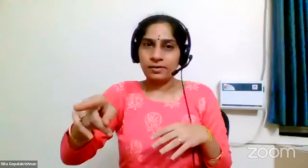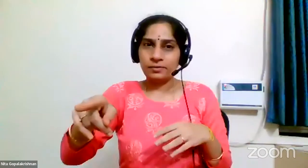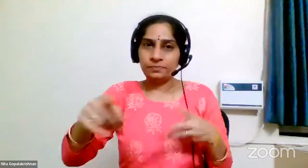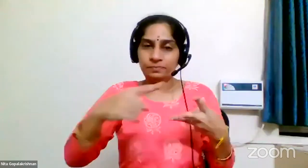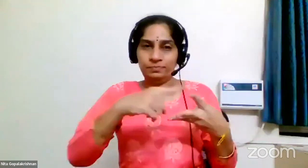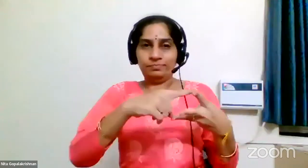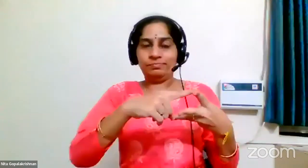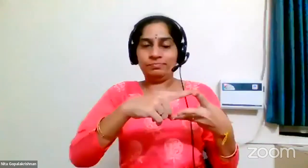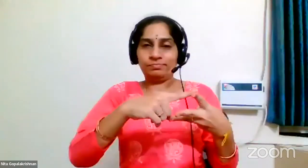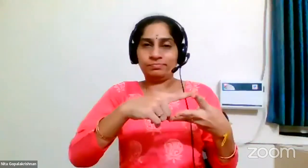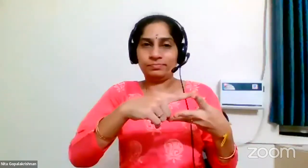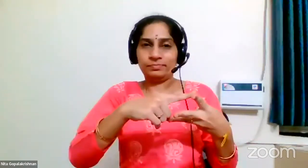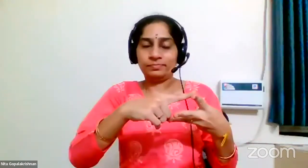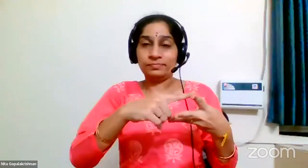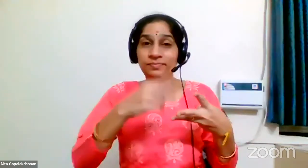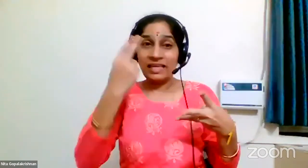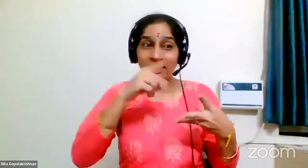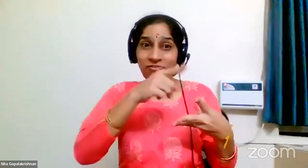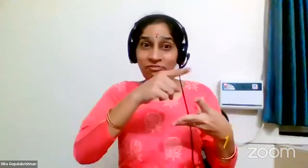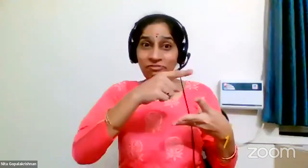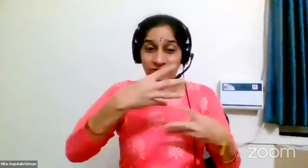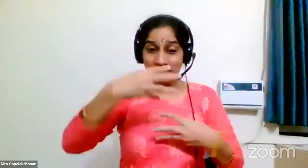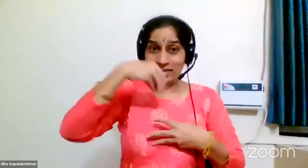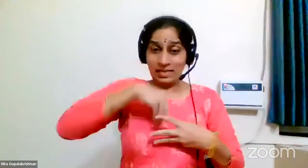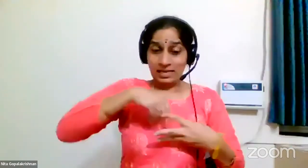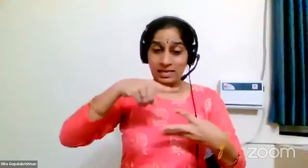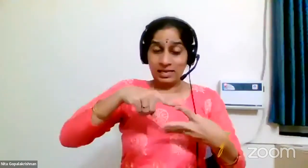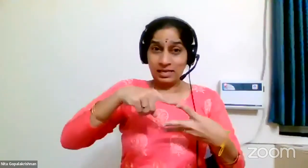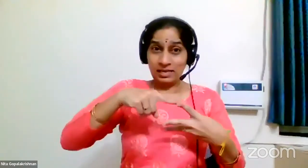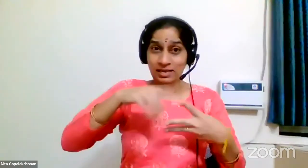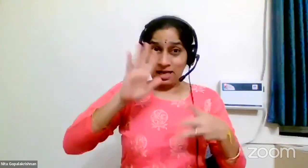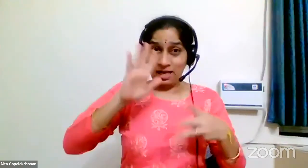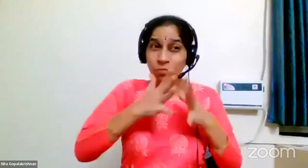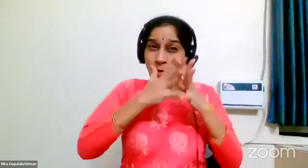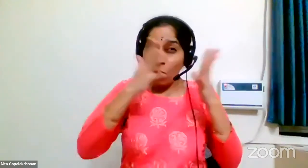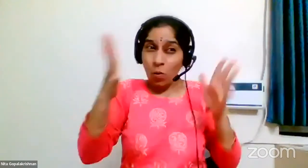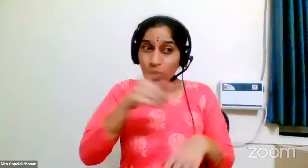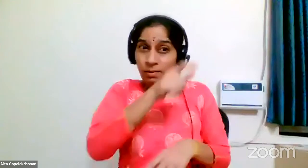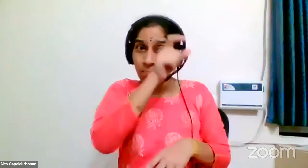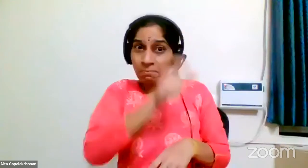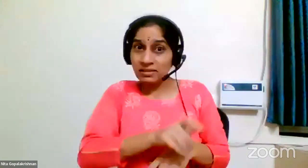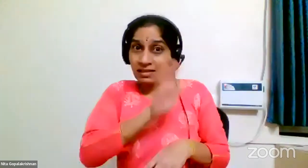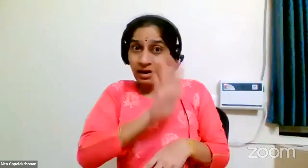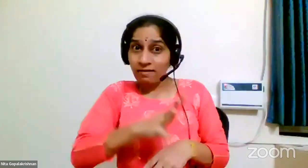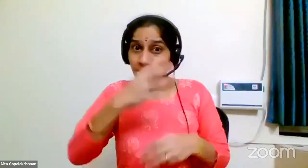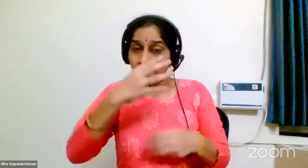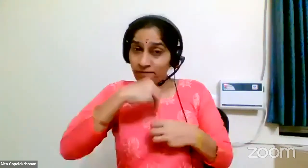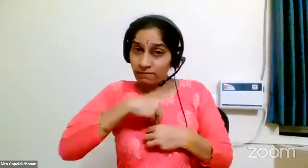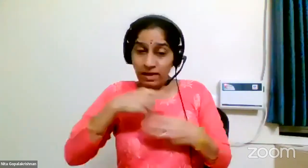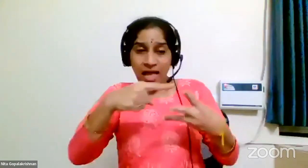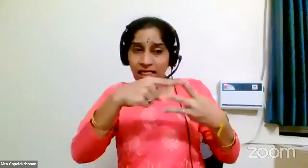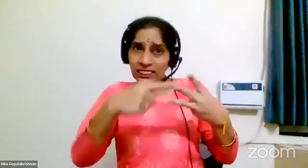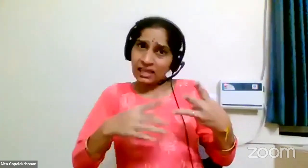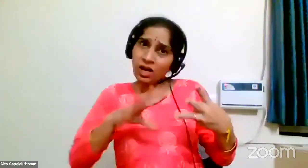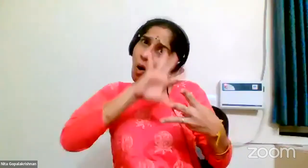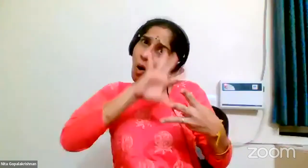जिसमें सतोगुण की मात्रा है, जिसमें जिसके शरीर में सतोगुण अधिक है, उसे भगवान ने ब्राह्मण कहा